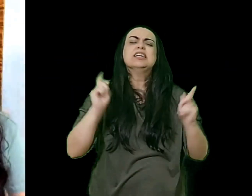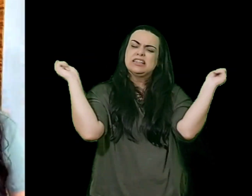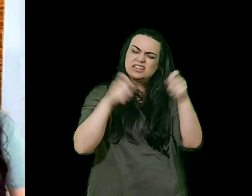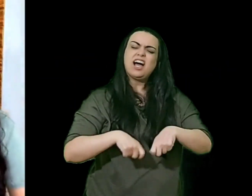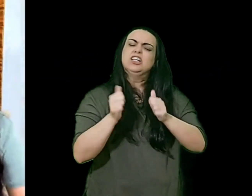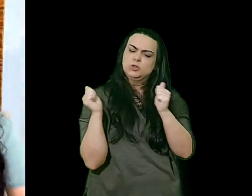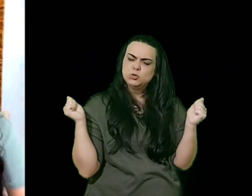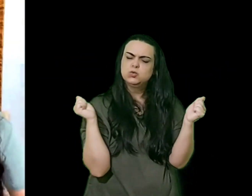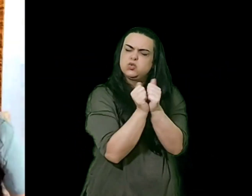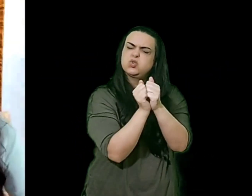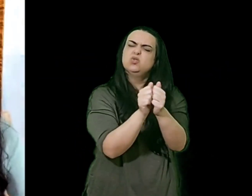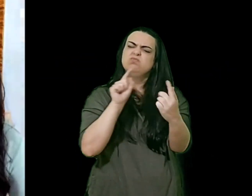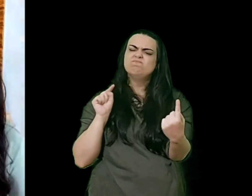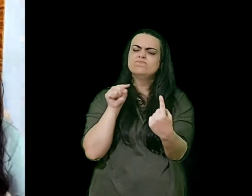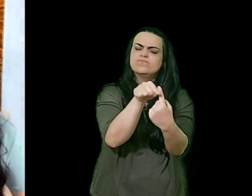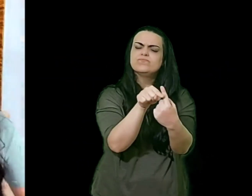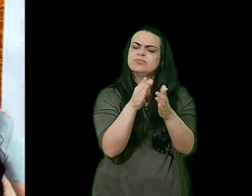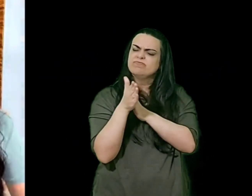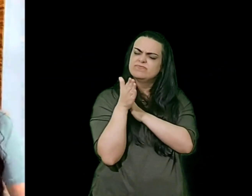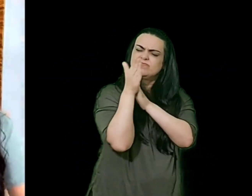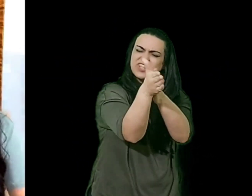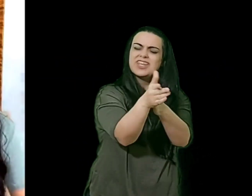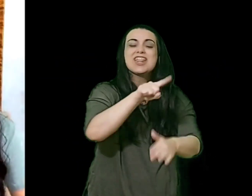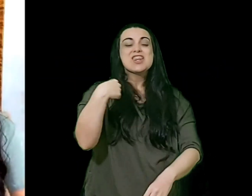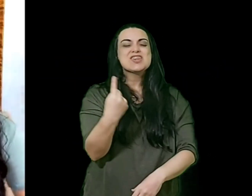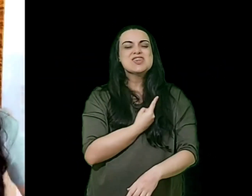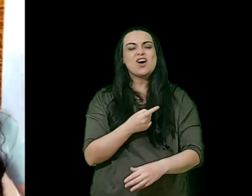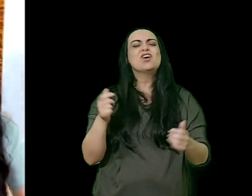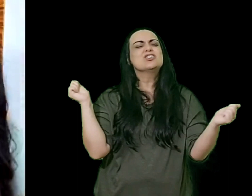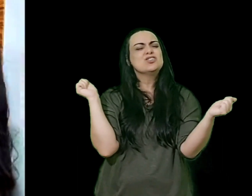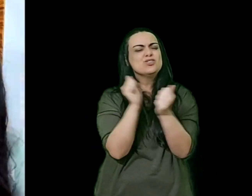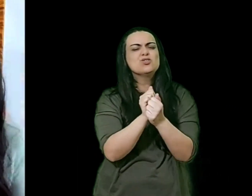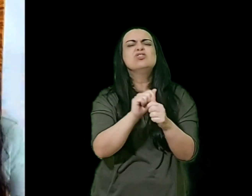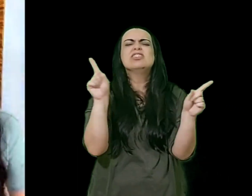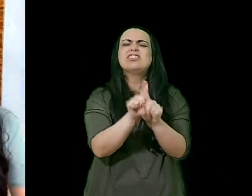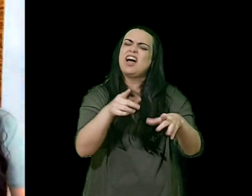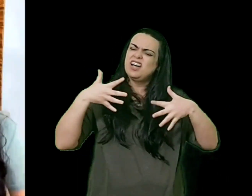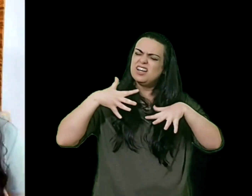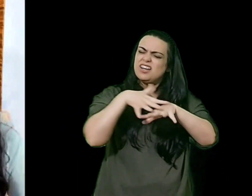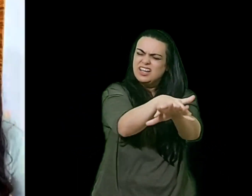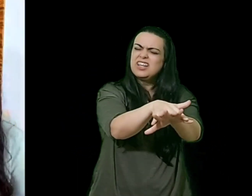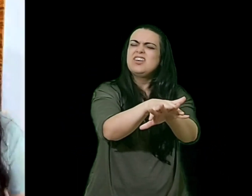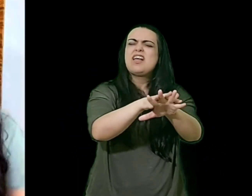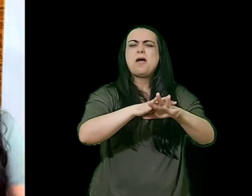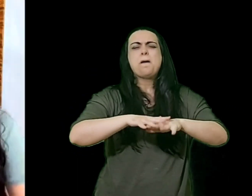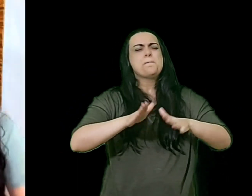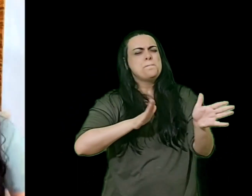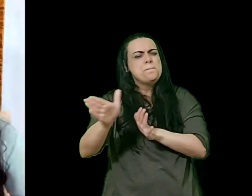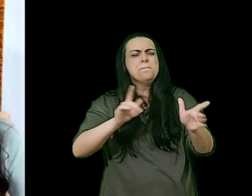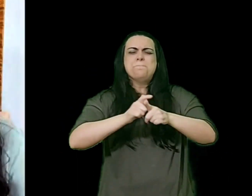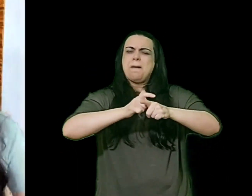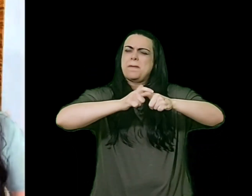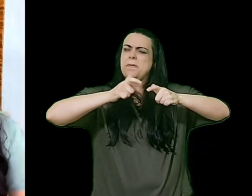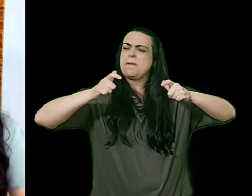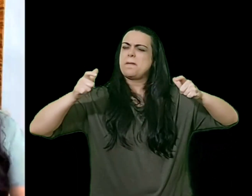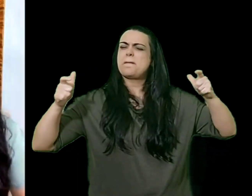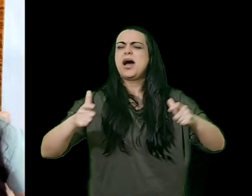ela possa seguir comigo também nesse propósito, e assim nós possamos incluir o maior número de